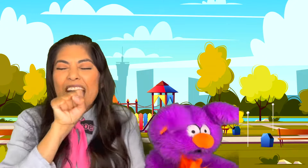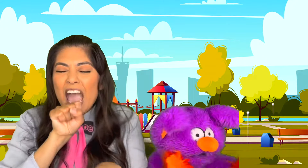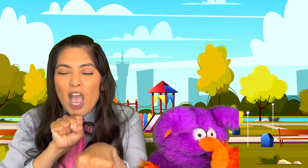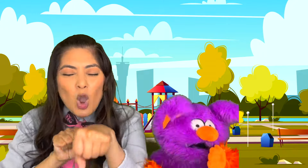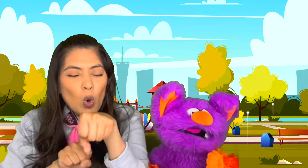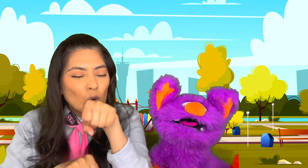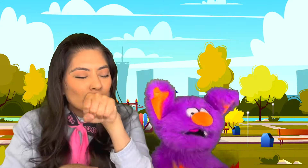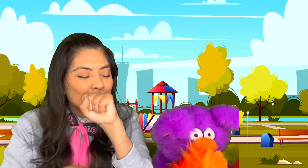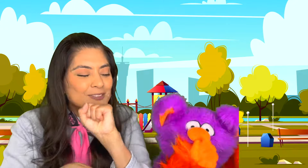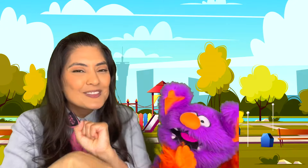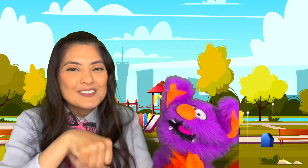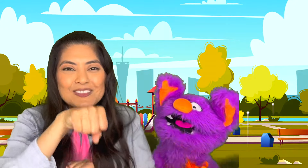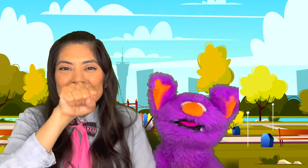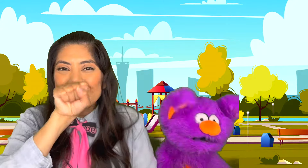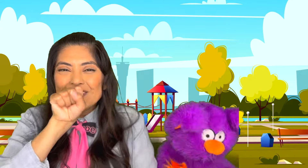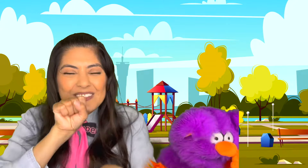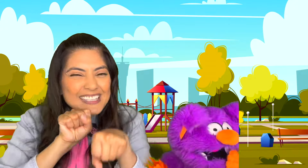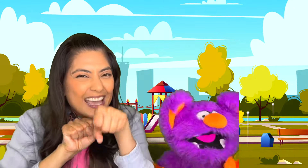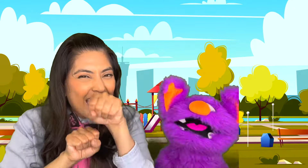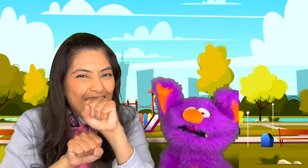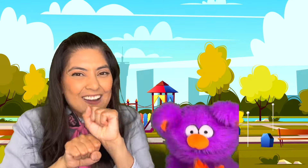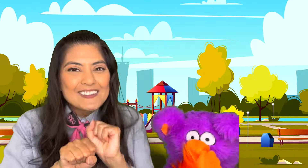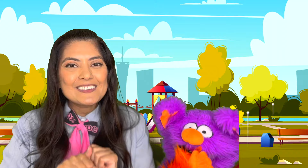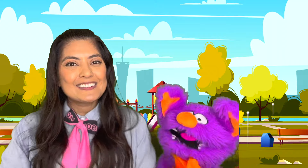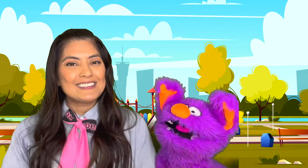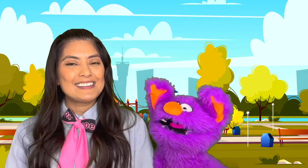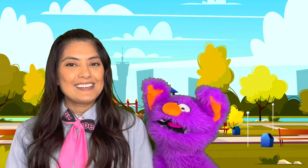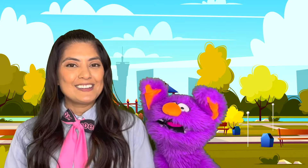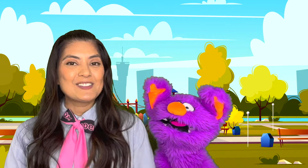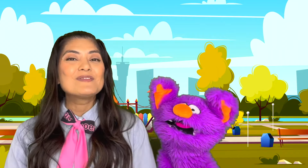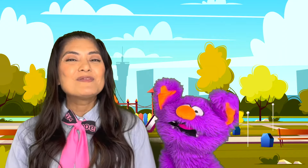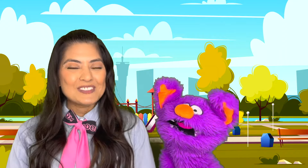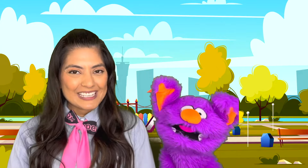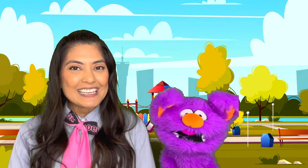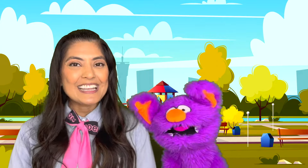Miau. Miau. Miau. Miau. Bien hecho.